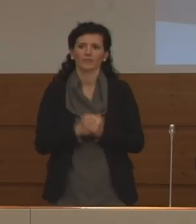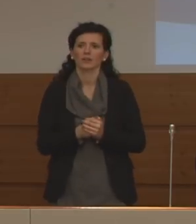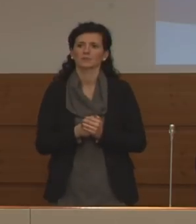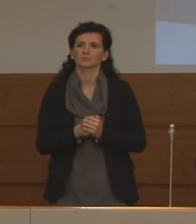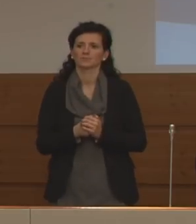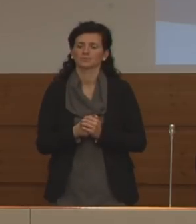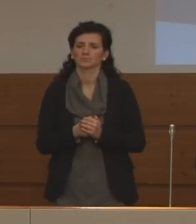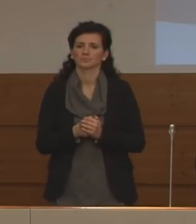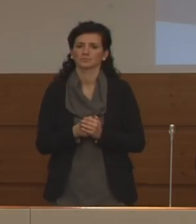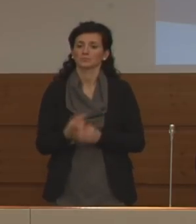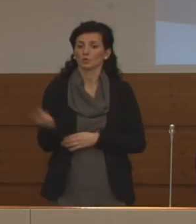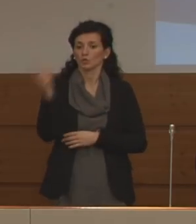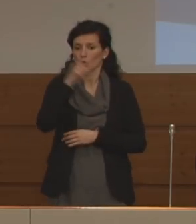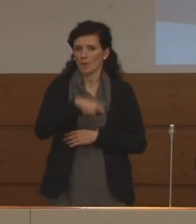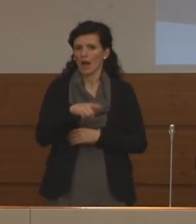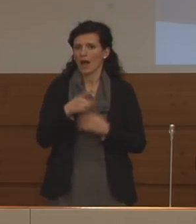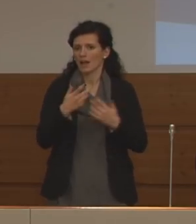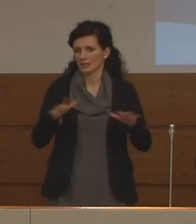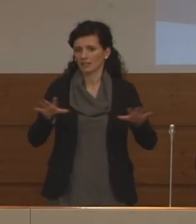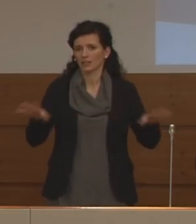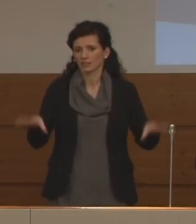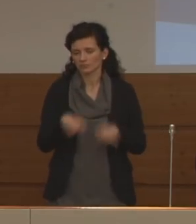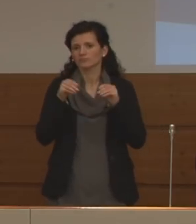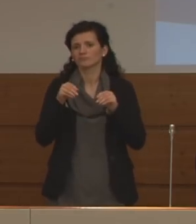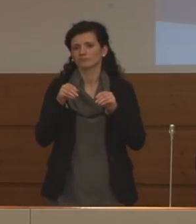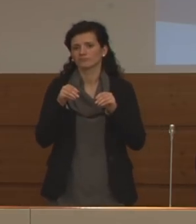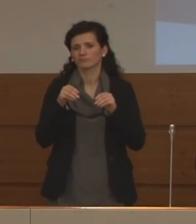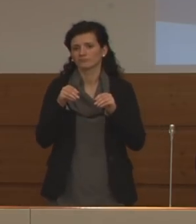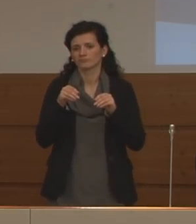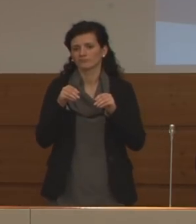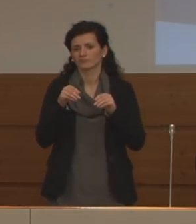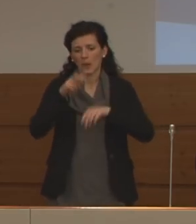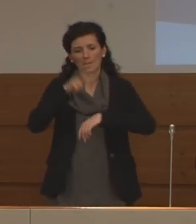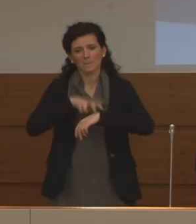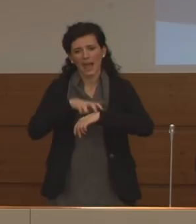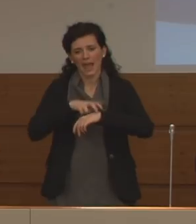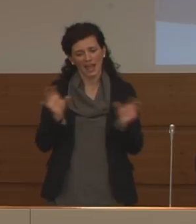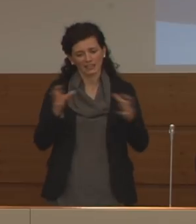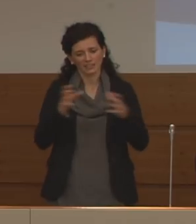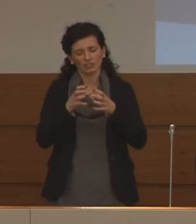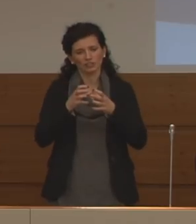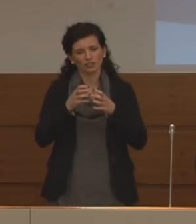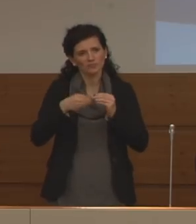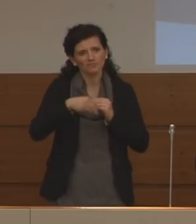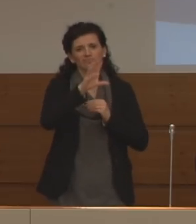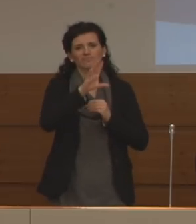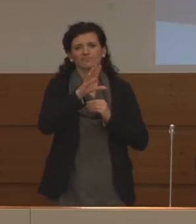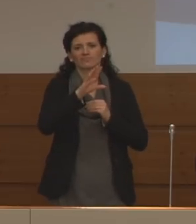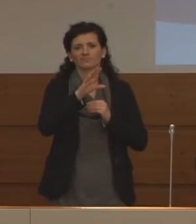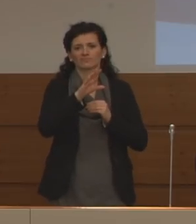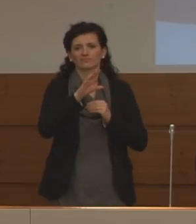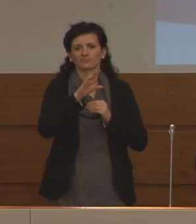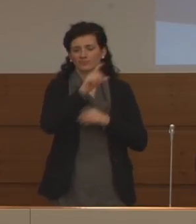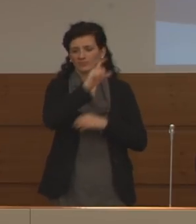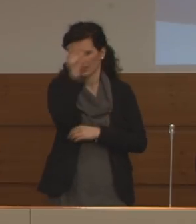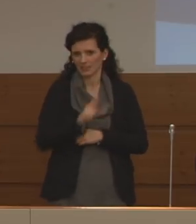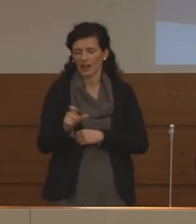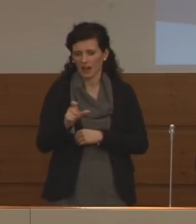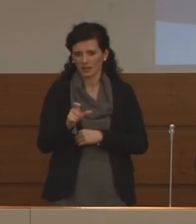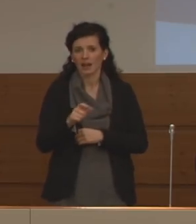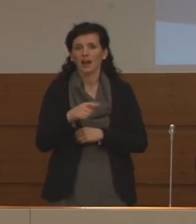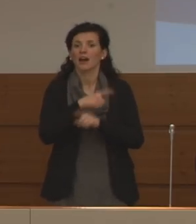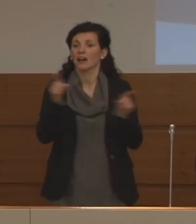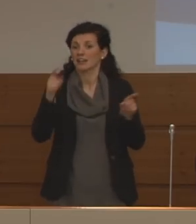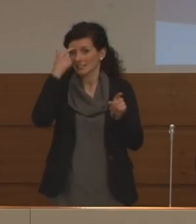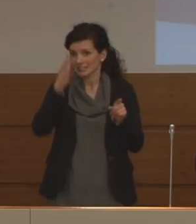daremo avvio ai primi medici che saranno inviate i suoi territori come sapete stanno arrivando